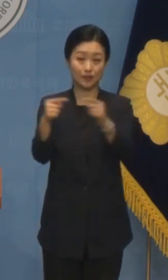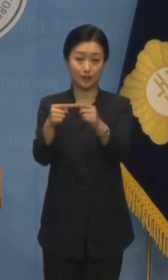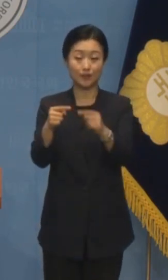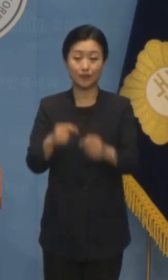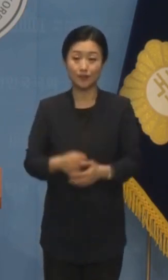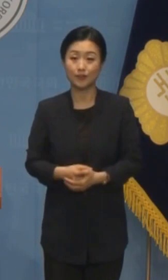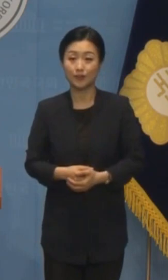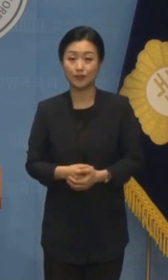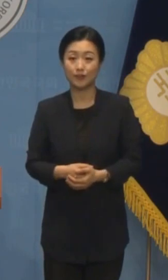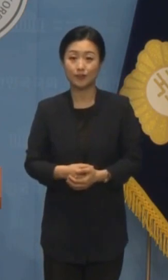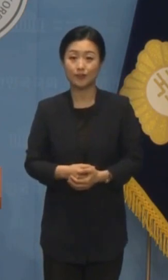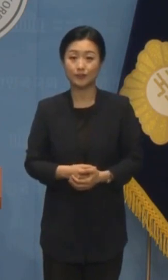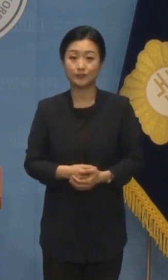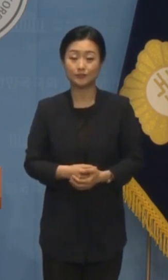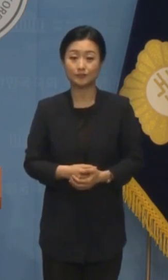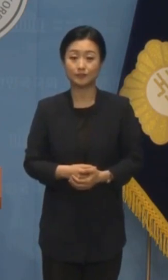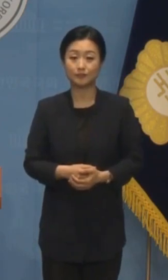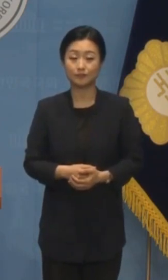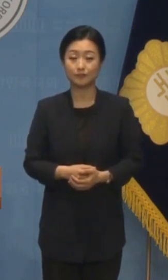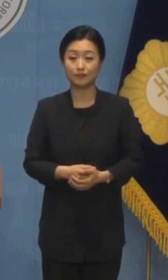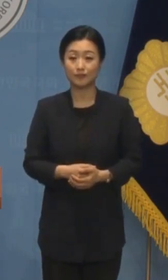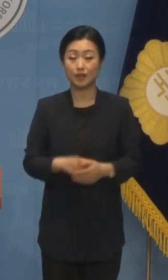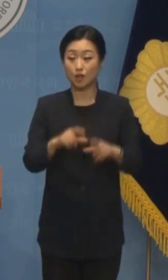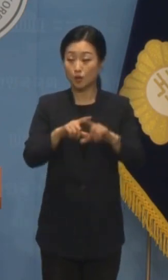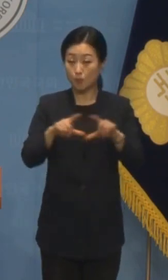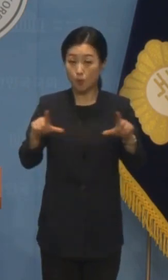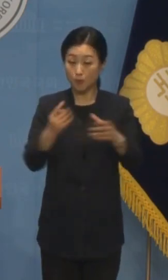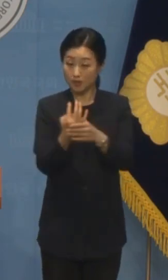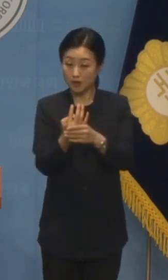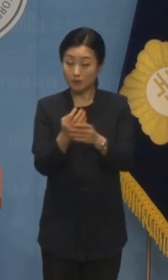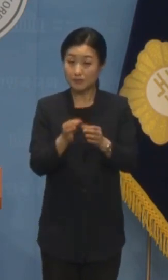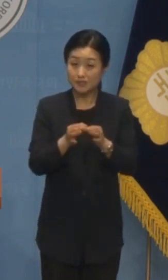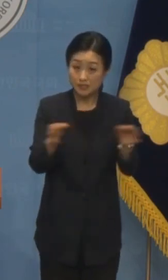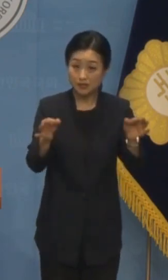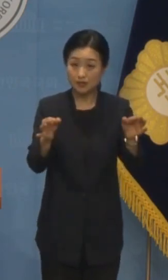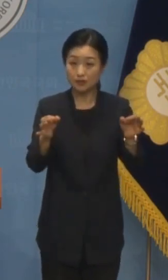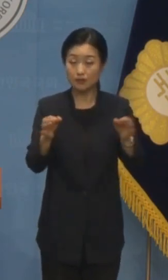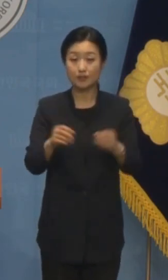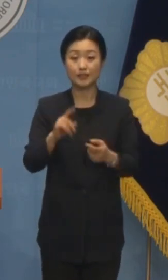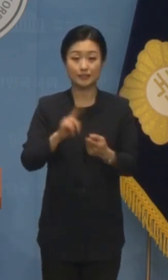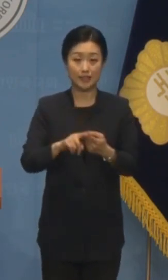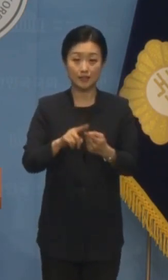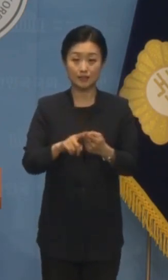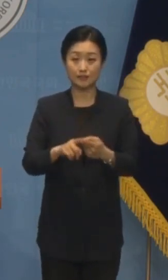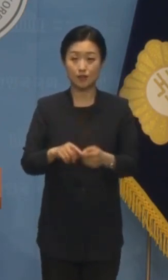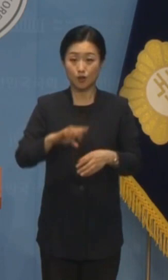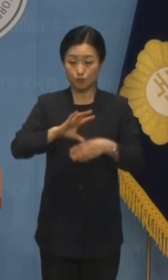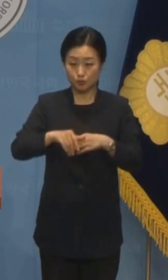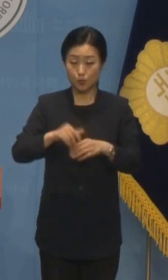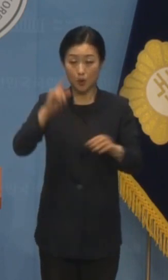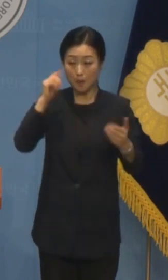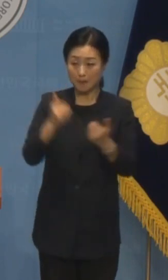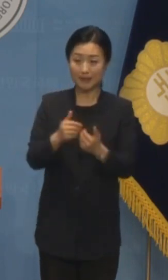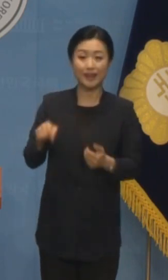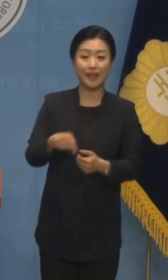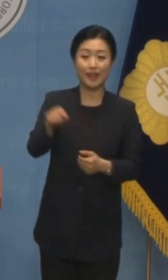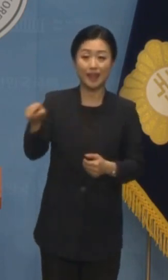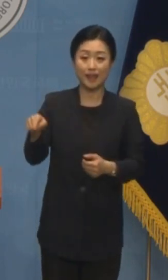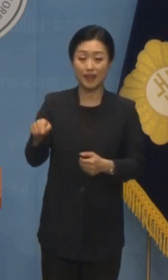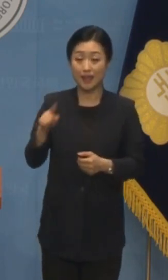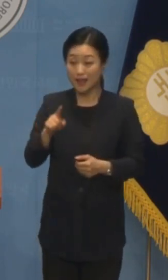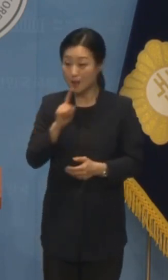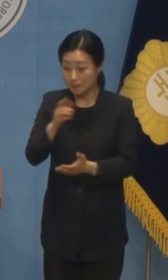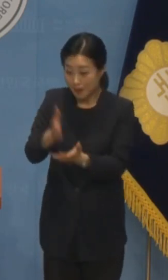것입니다. 네, 보편적인 현금성 공적 이전에 무조건 반대하려다 보니 자신들이 하는